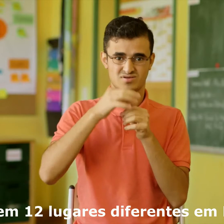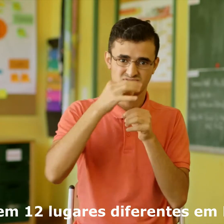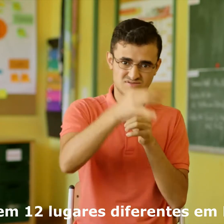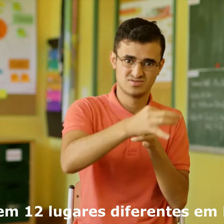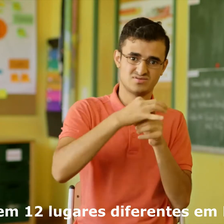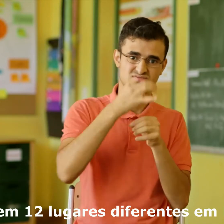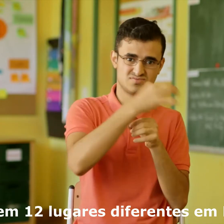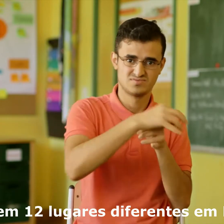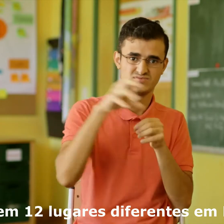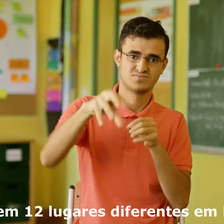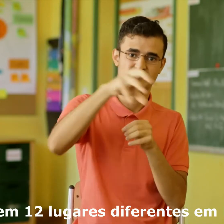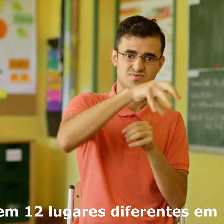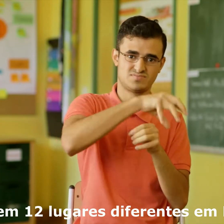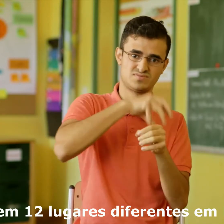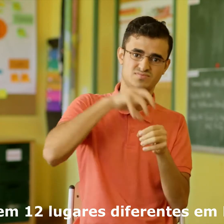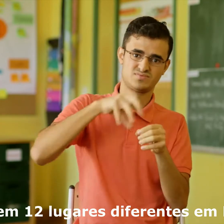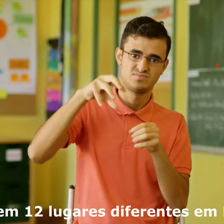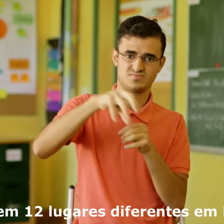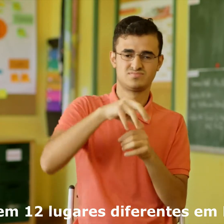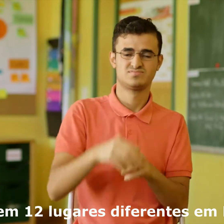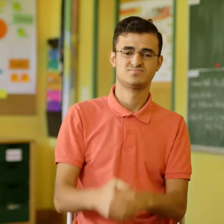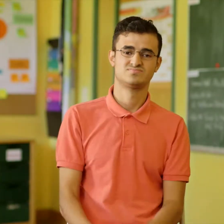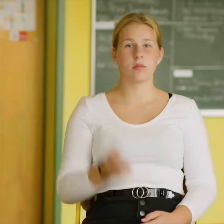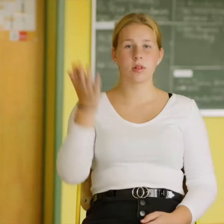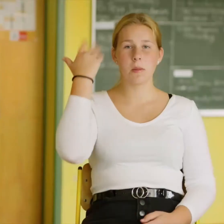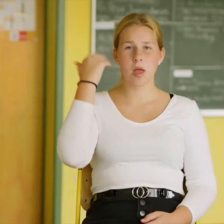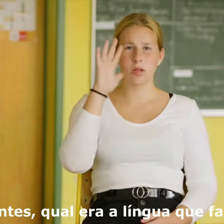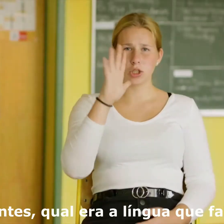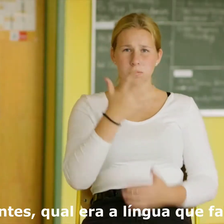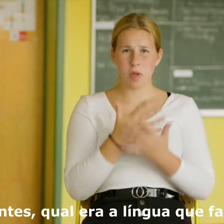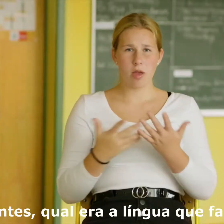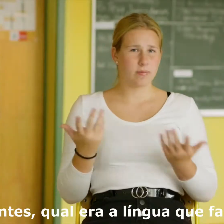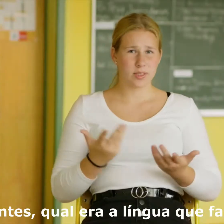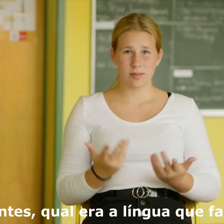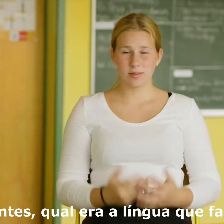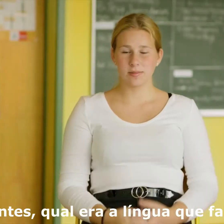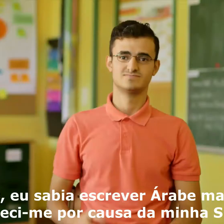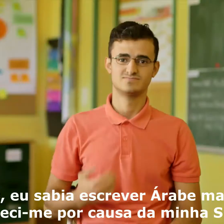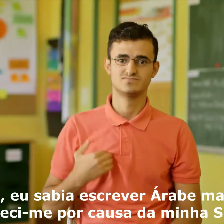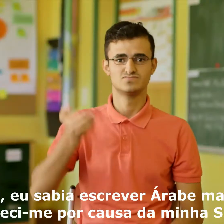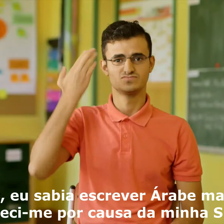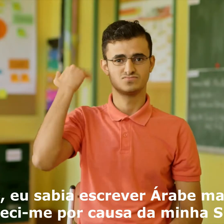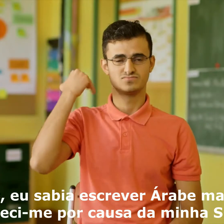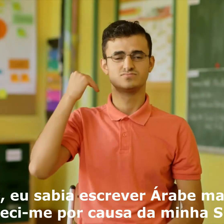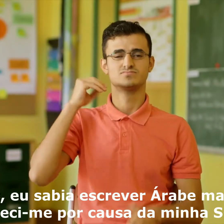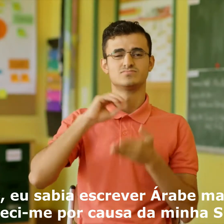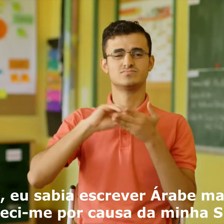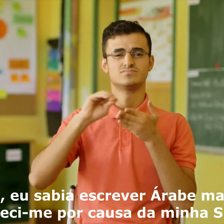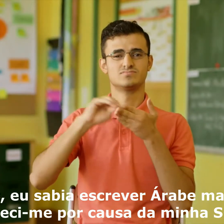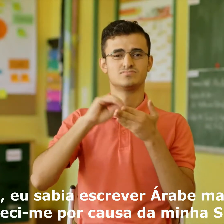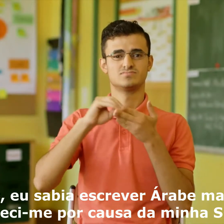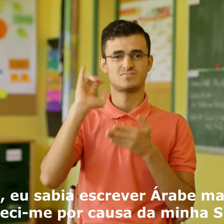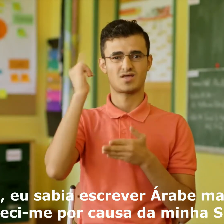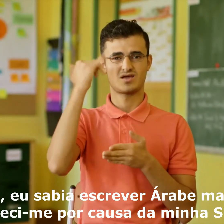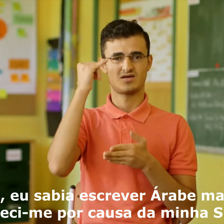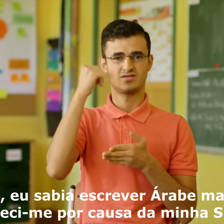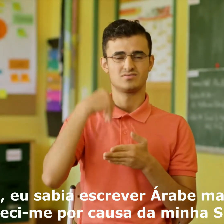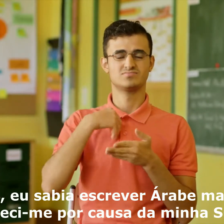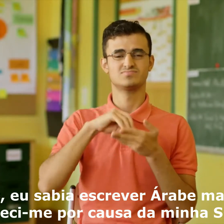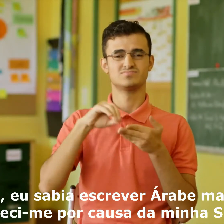por 12 lugares diferentes em Damascus. E antes, qual era a tua língua? Antes, eu sabia escrever